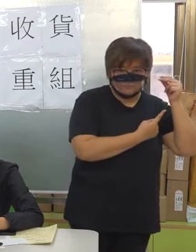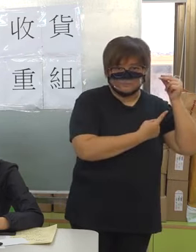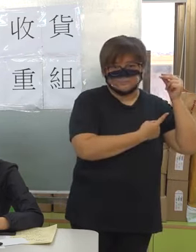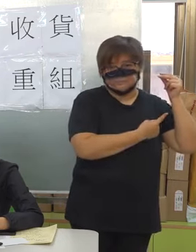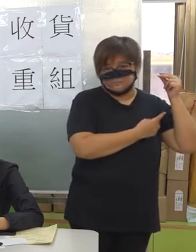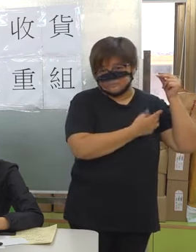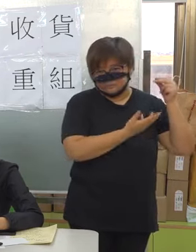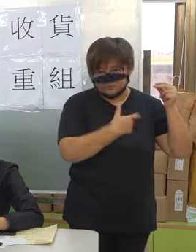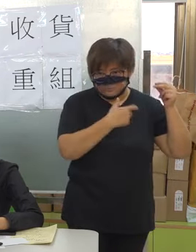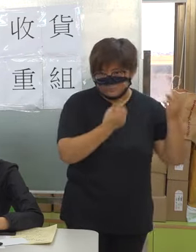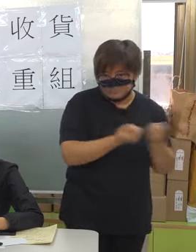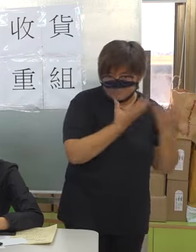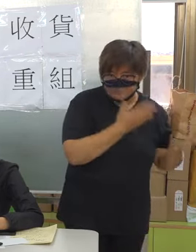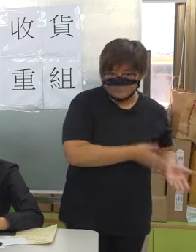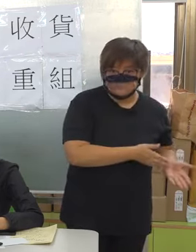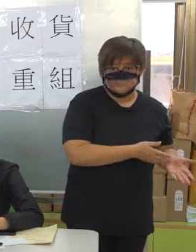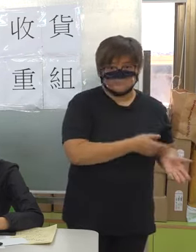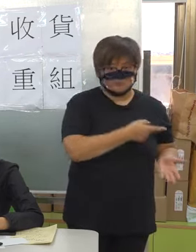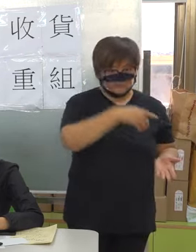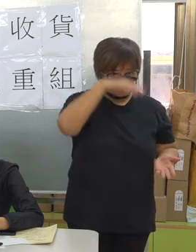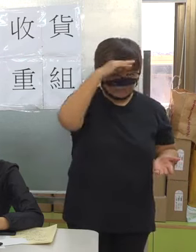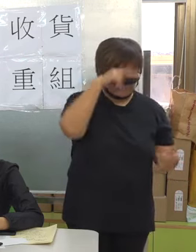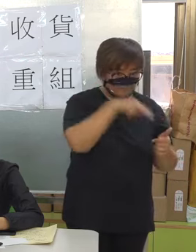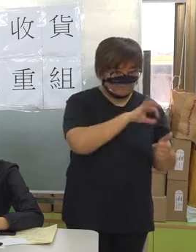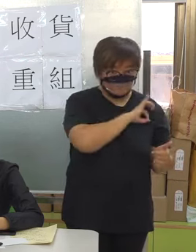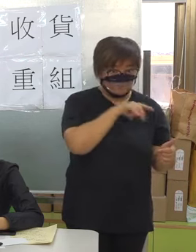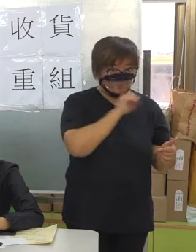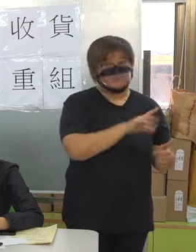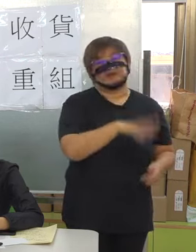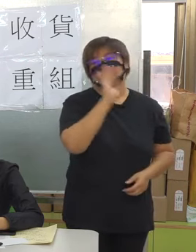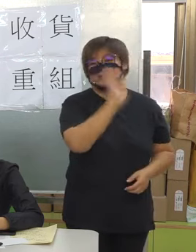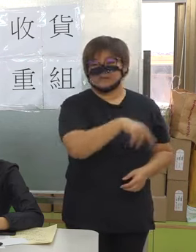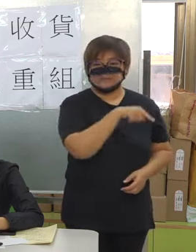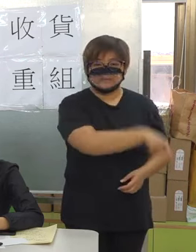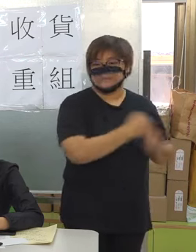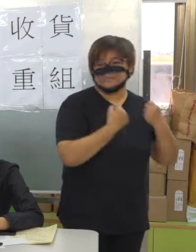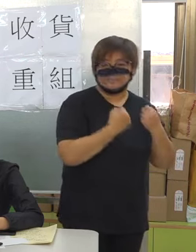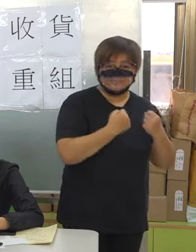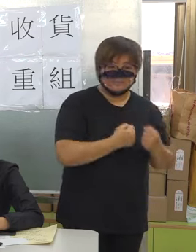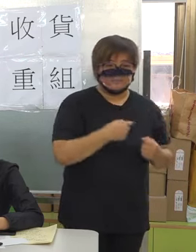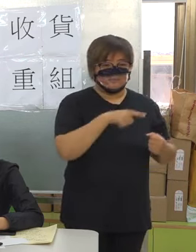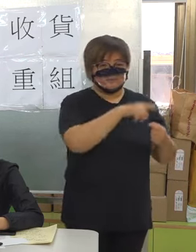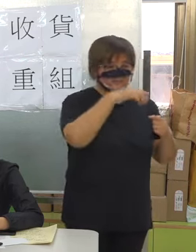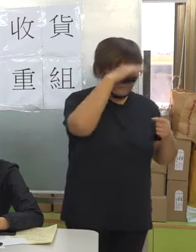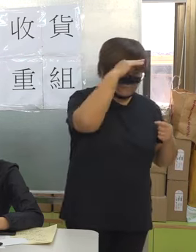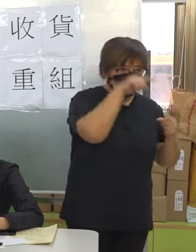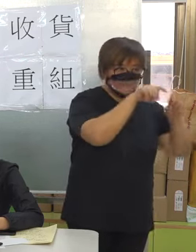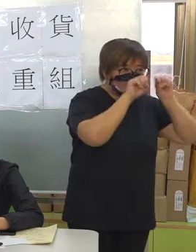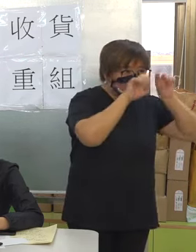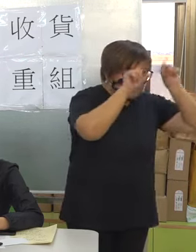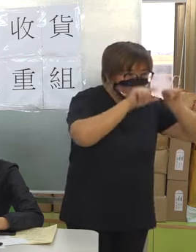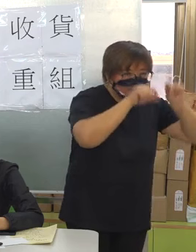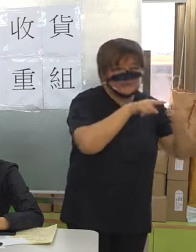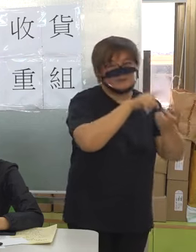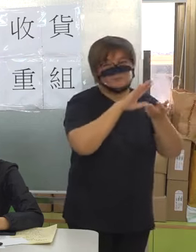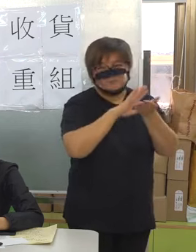更加嘗試在疑團未解的時候為831蓋棺定論，這個是對我們香港人以及人權的